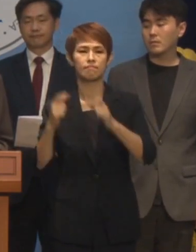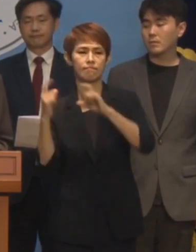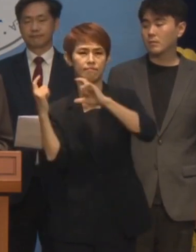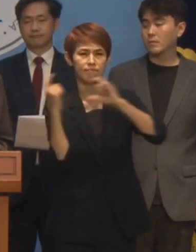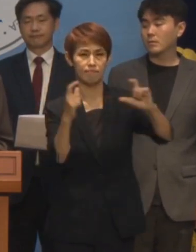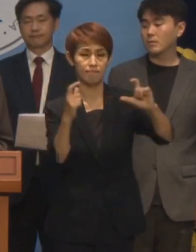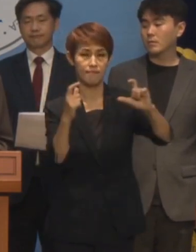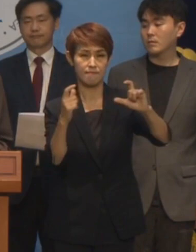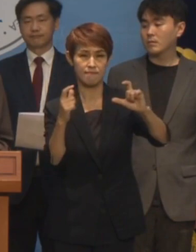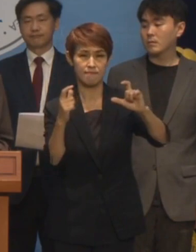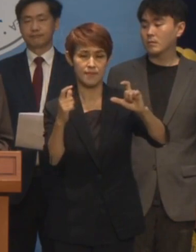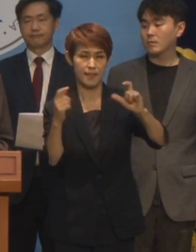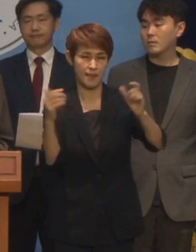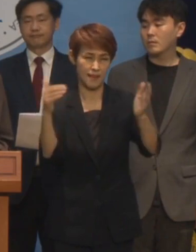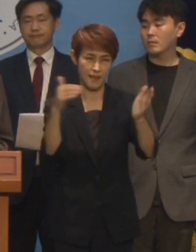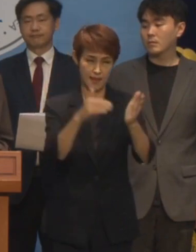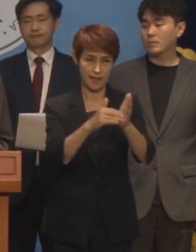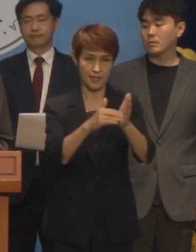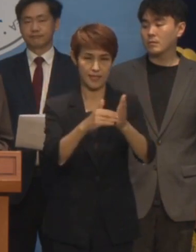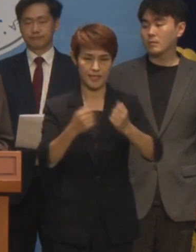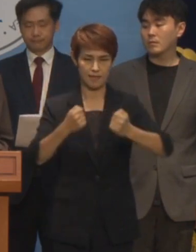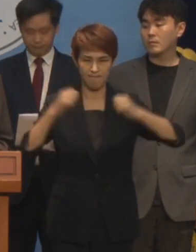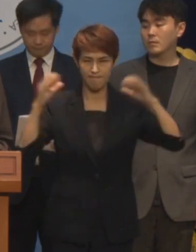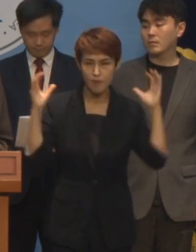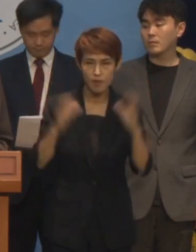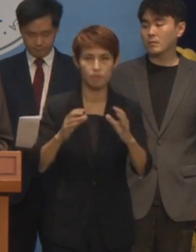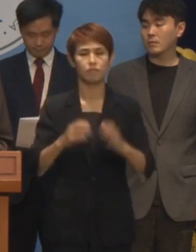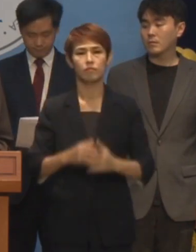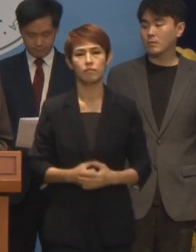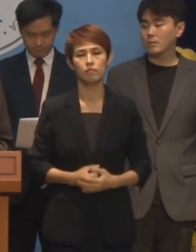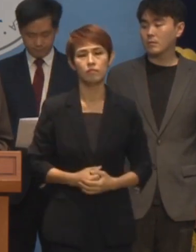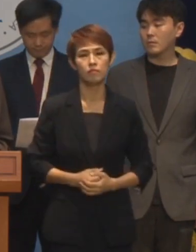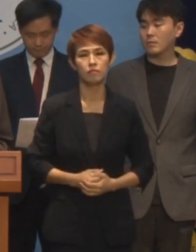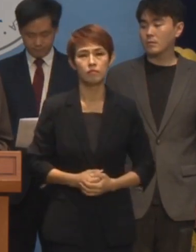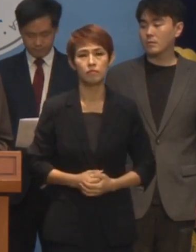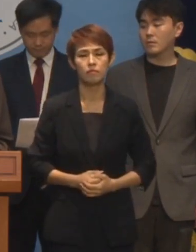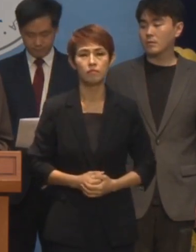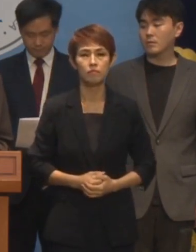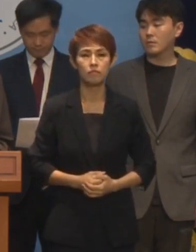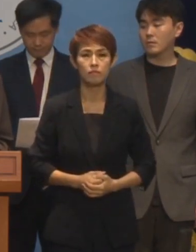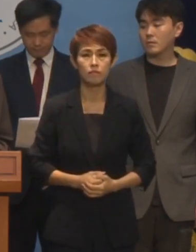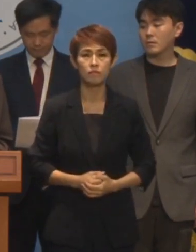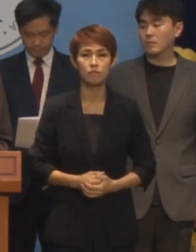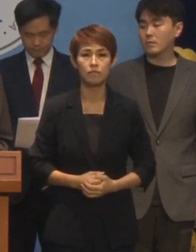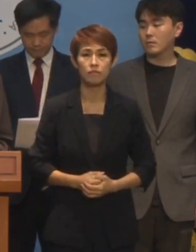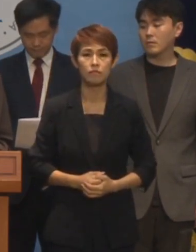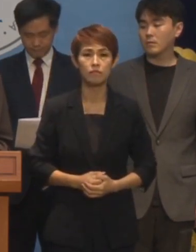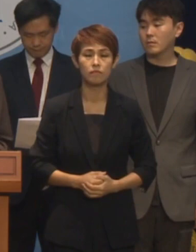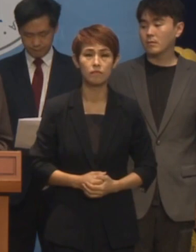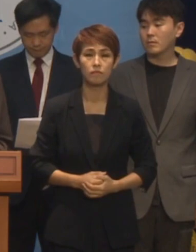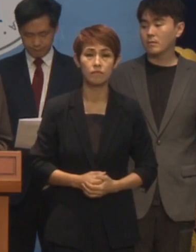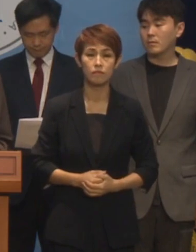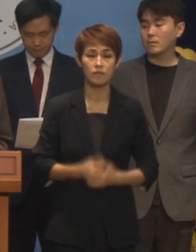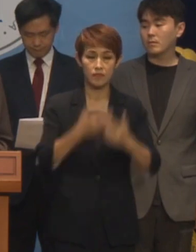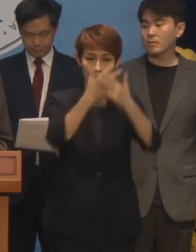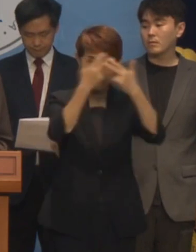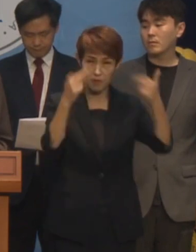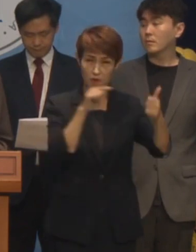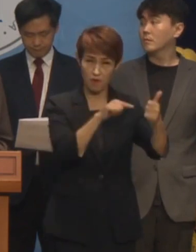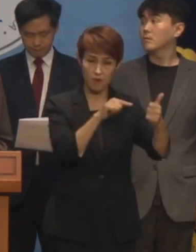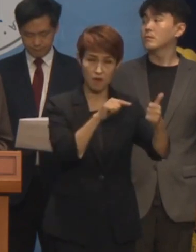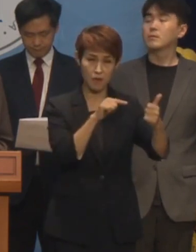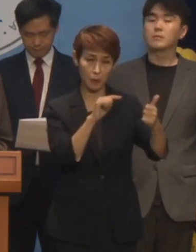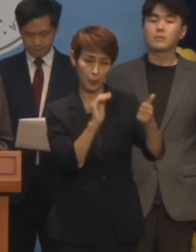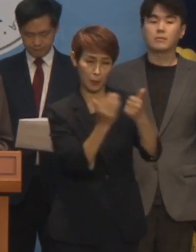받을 때까지 결연히 행동한다. 하나, 우리는 이재명 방탄을